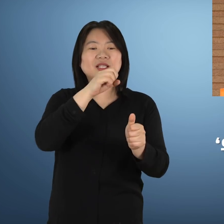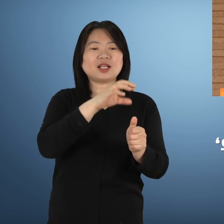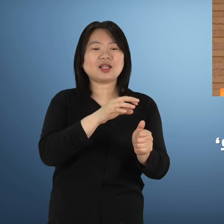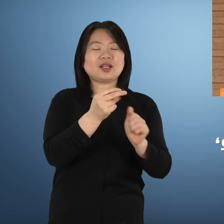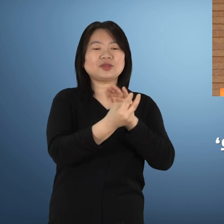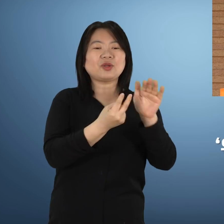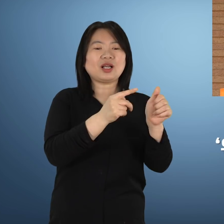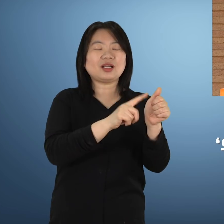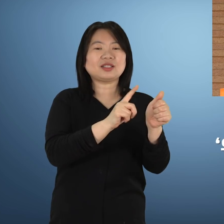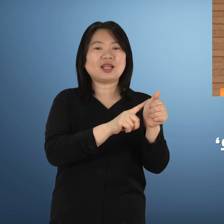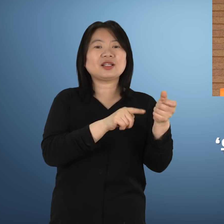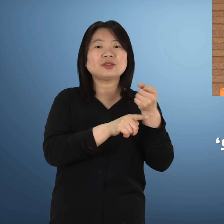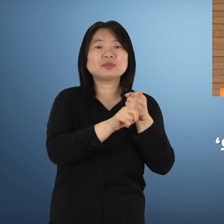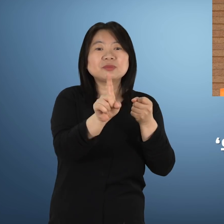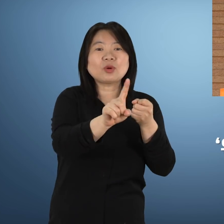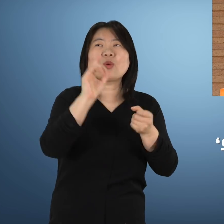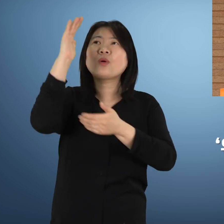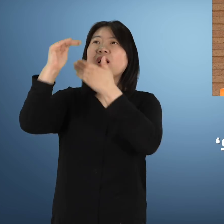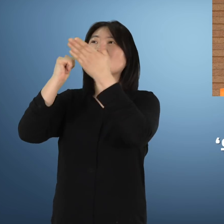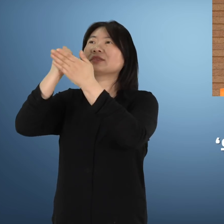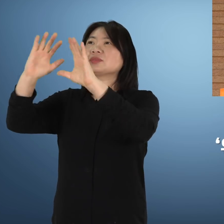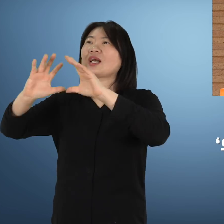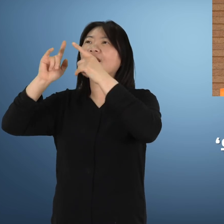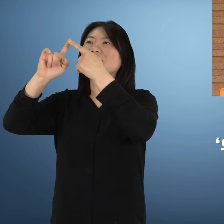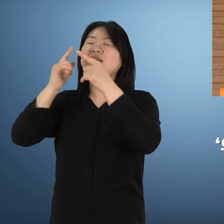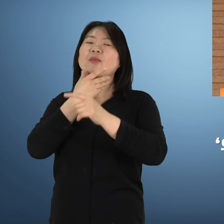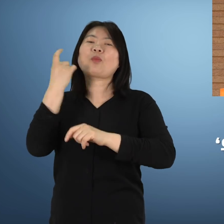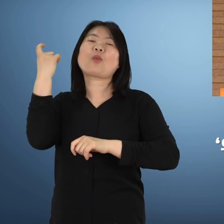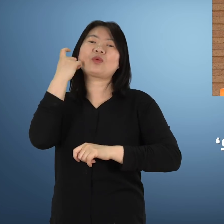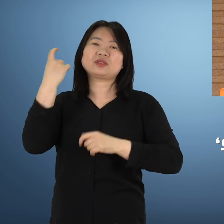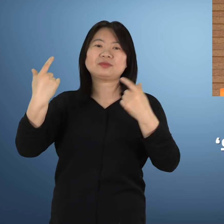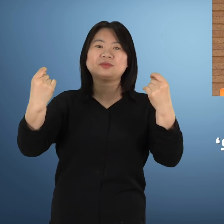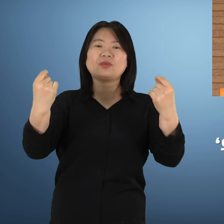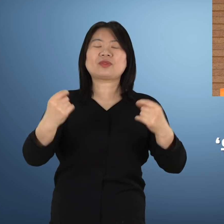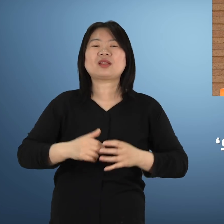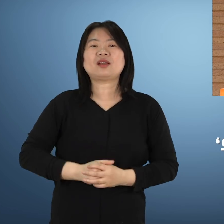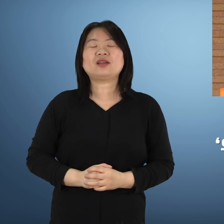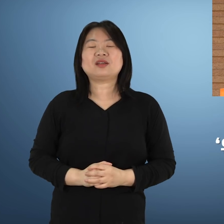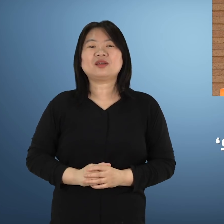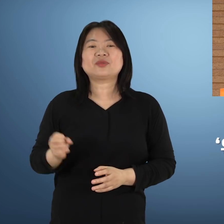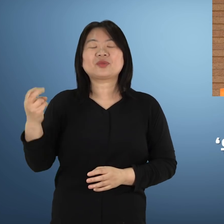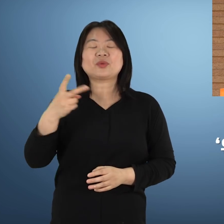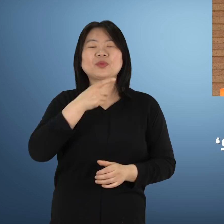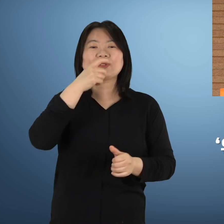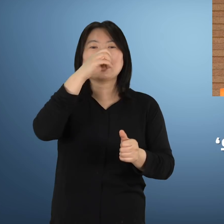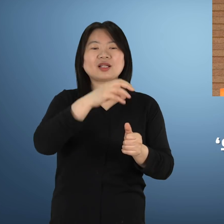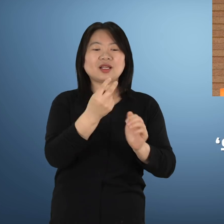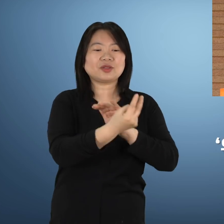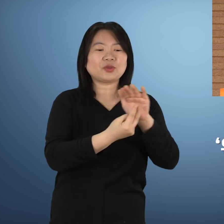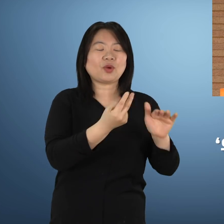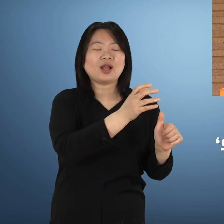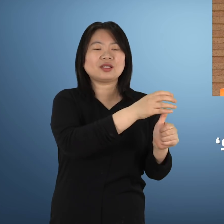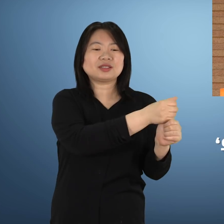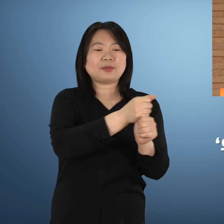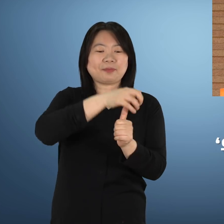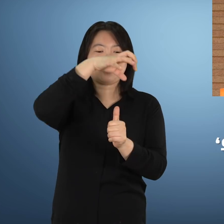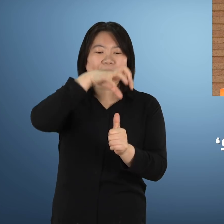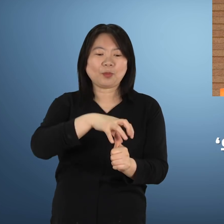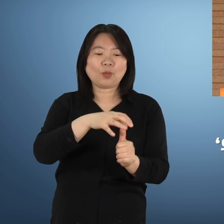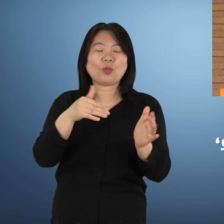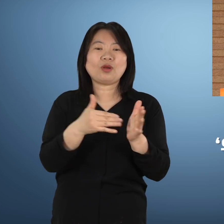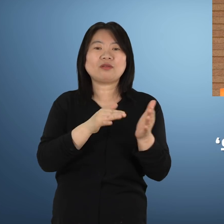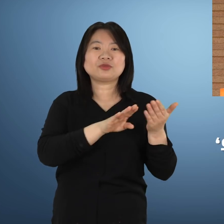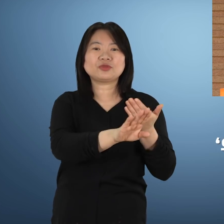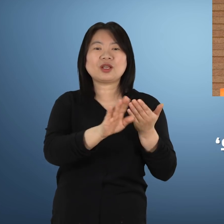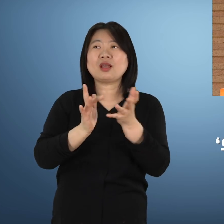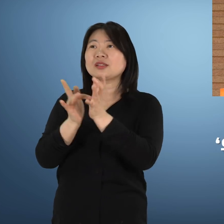첫 메시지가 하나님의 나라에 대한 복음이었어요. 그리고 세례 요한이 체포되자 비로소